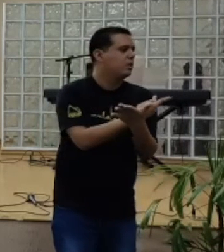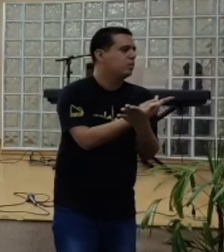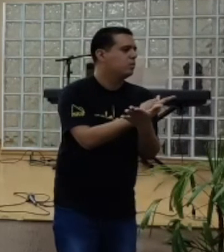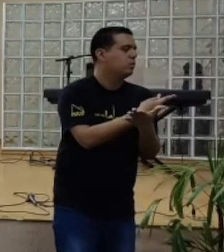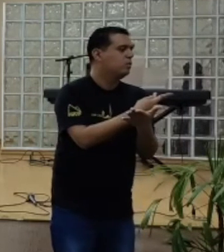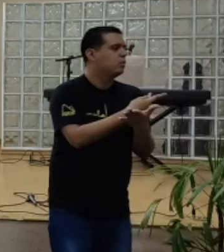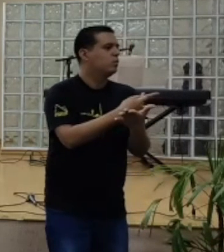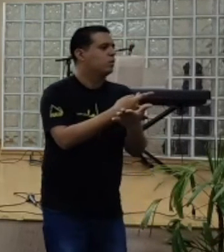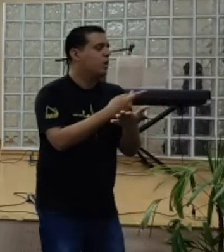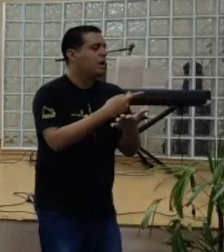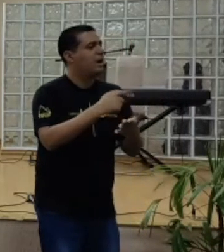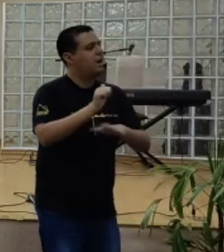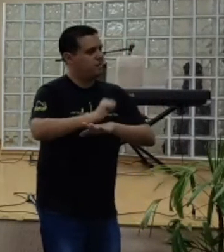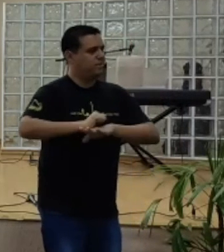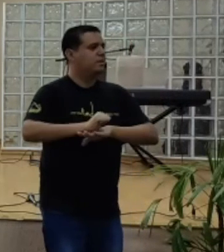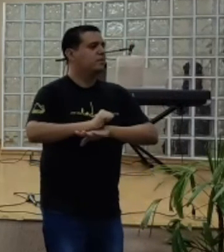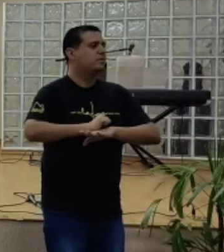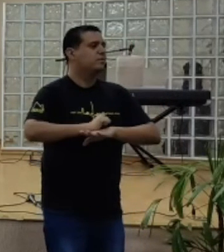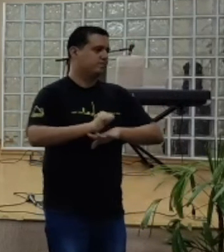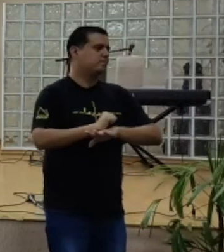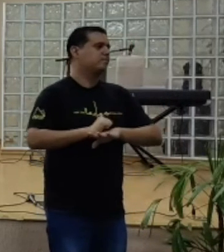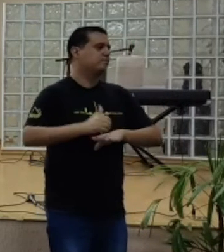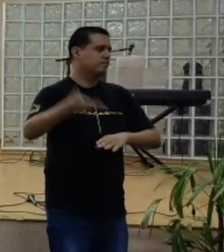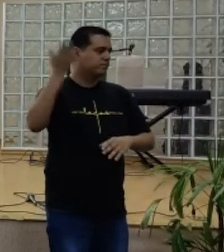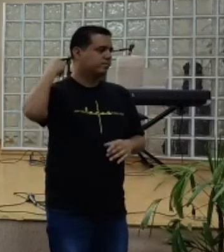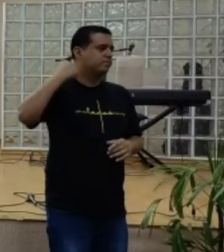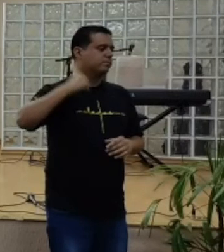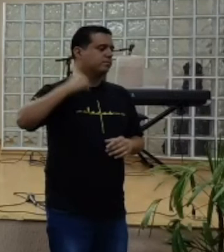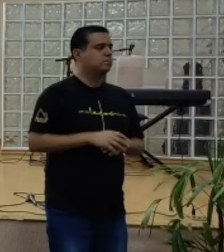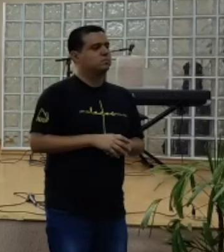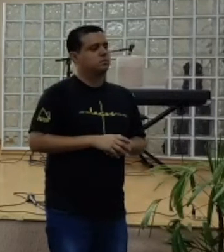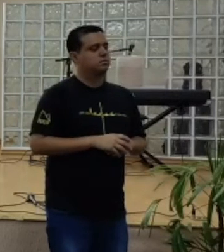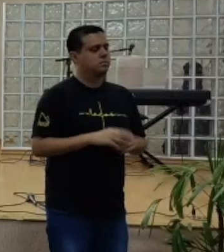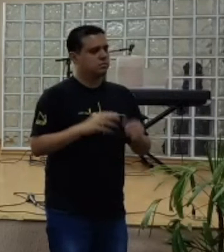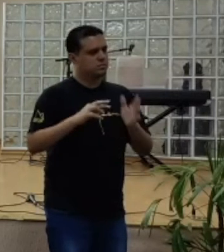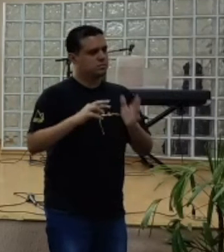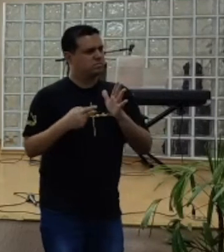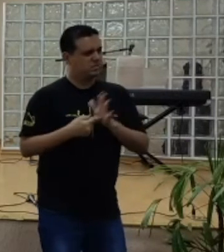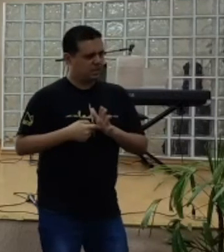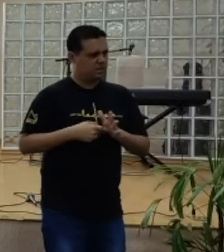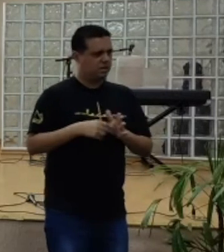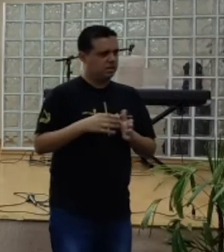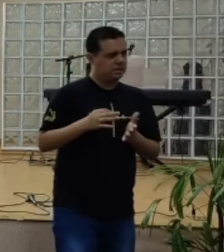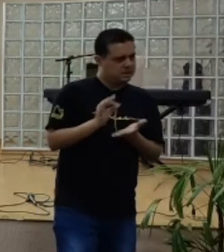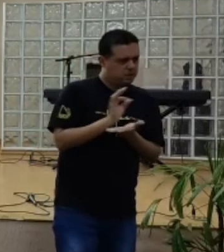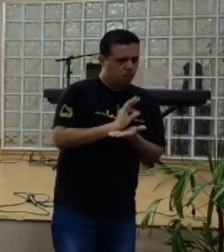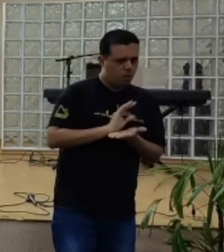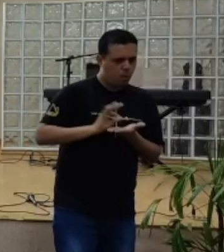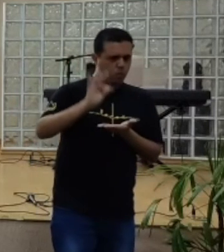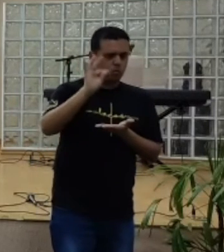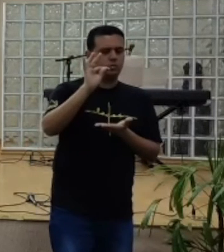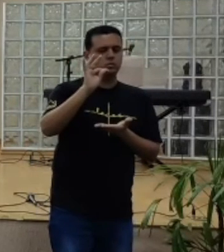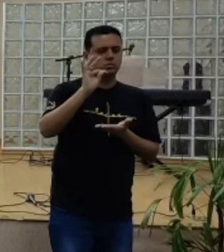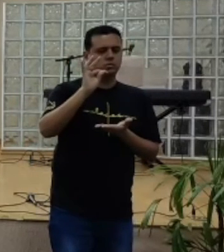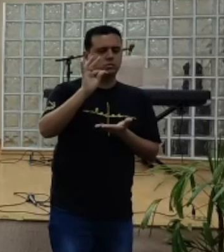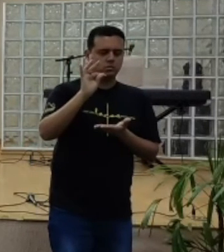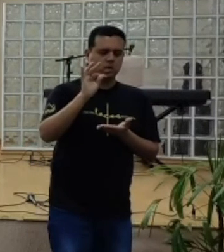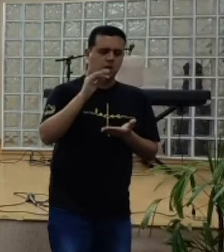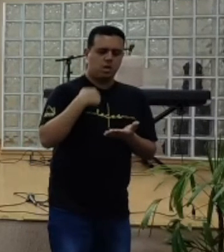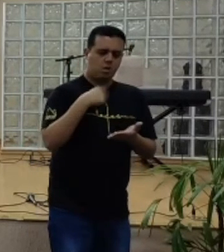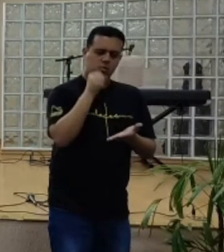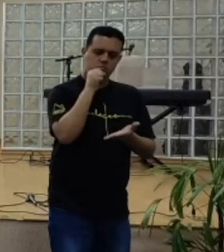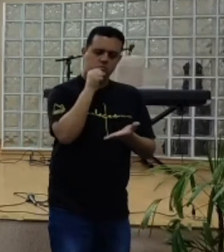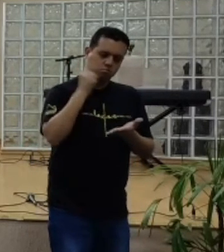Não é um argumento teológico de que eu vou pegar agora, ir lá para o Velho Testamento